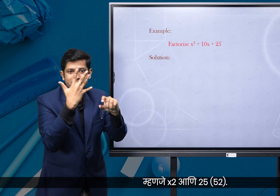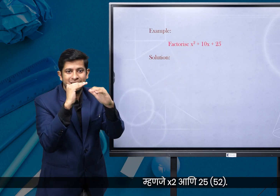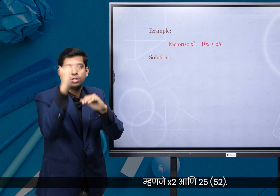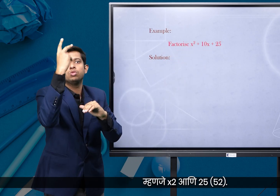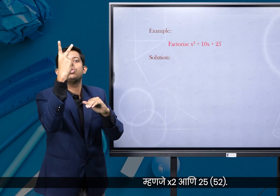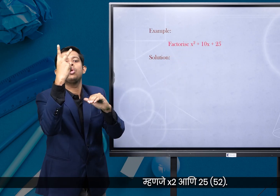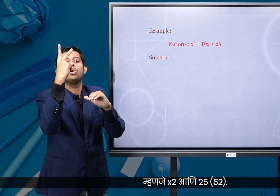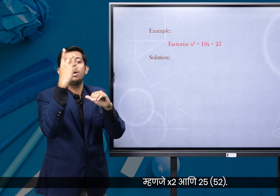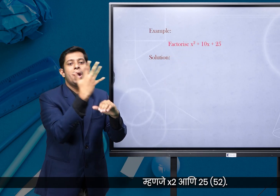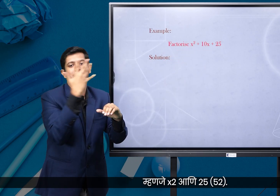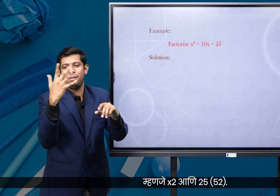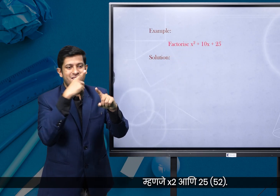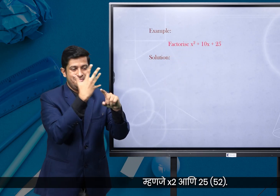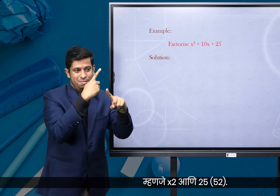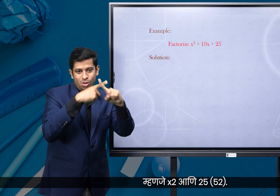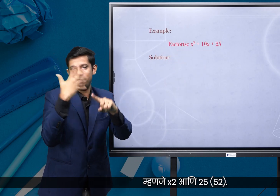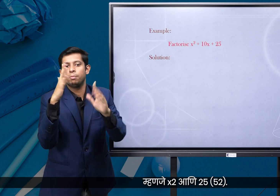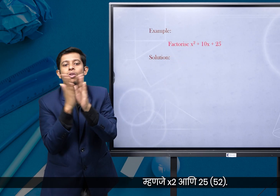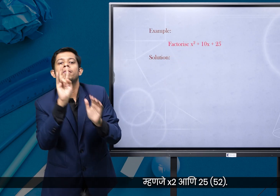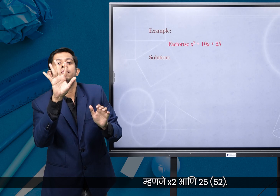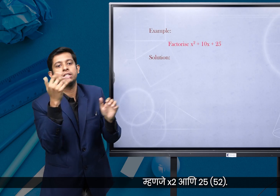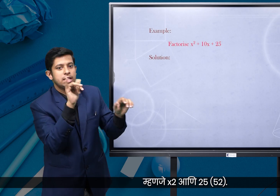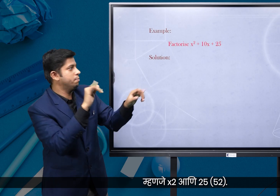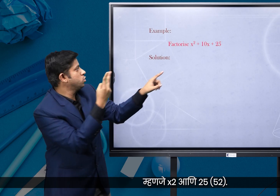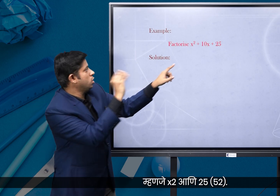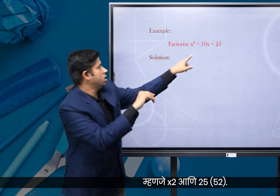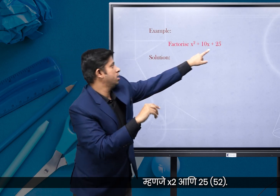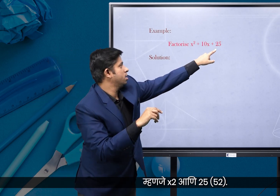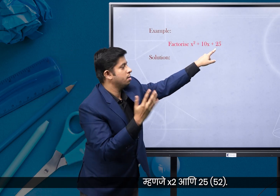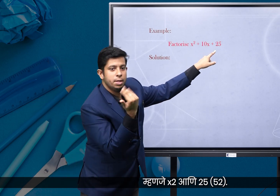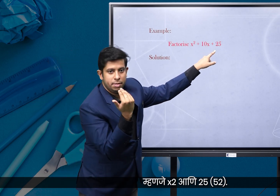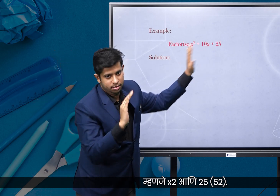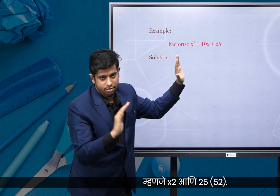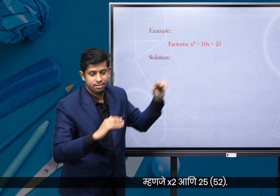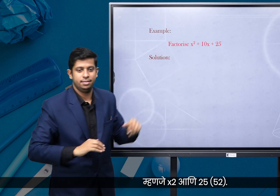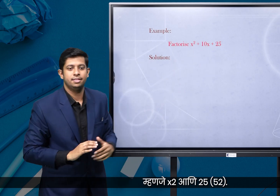म्हणजे x वर्ग आणि 25 5 चा वर्ग.